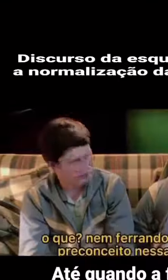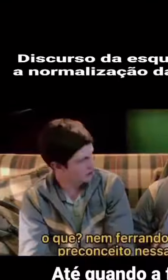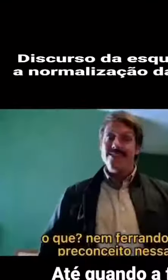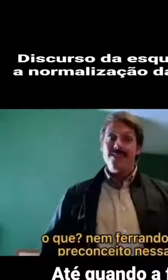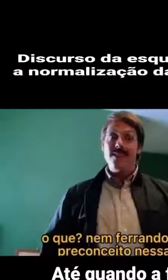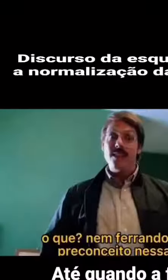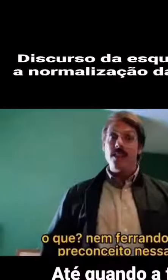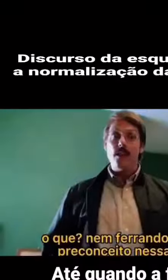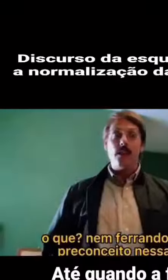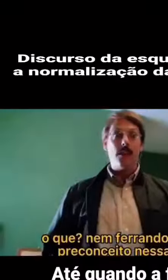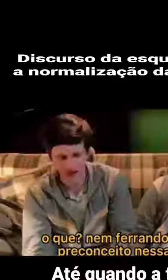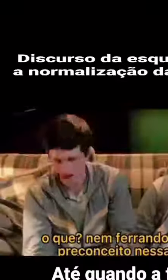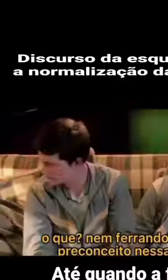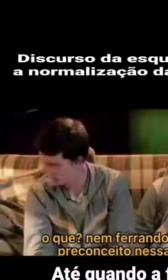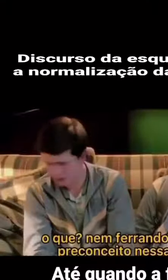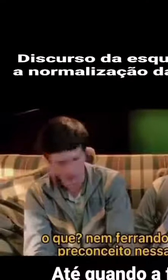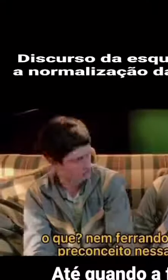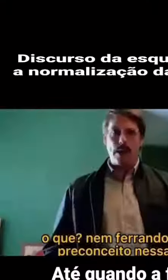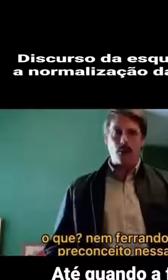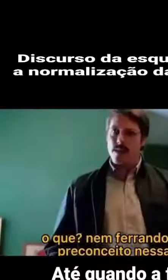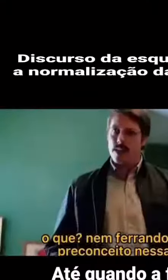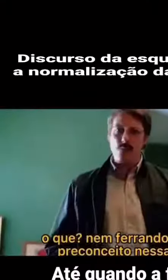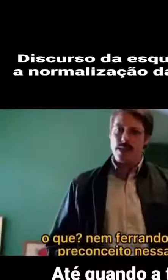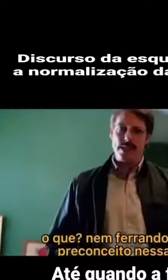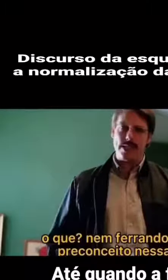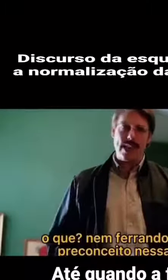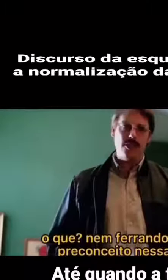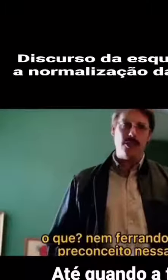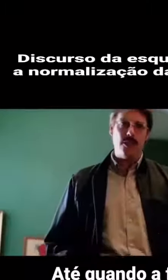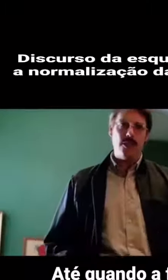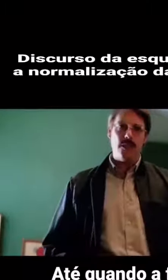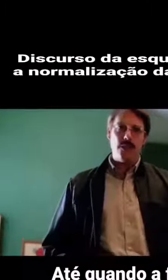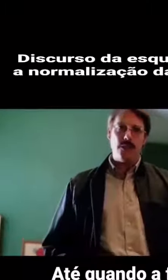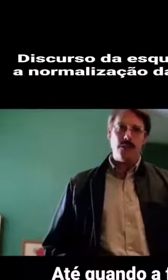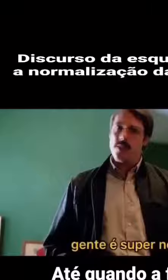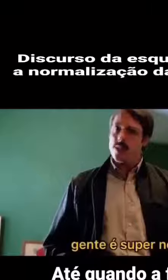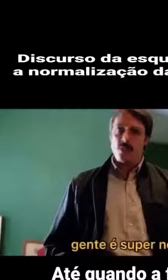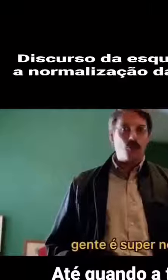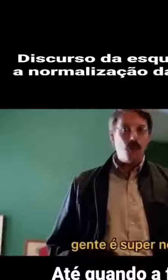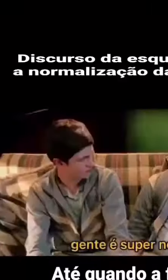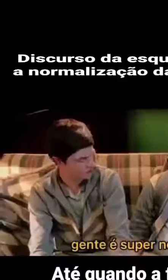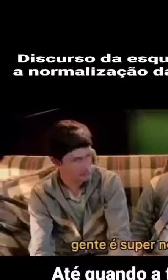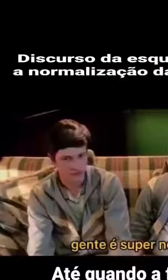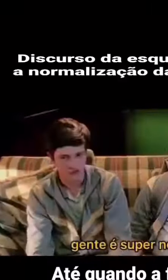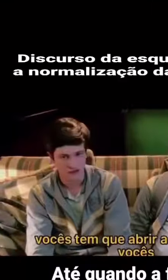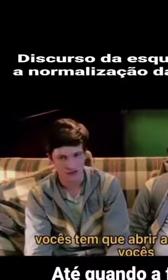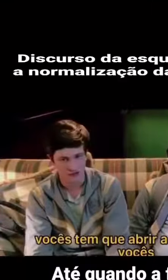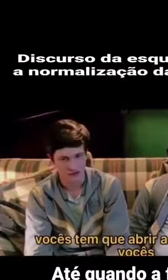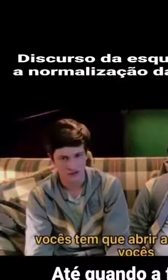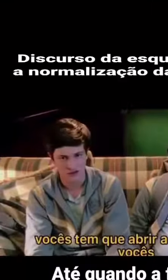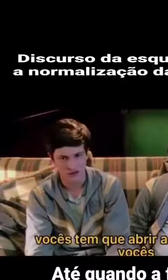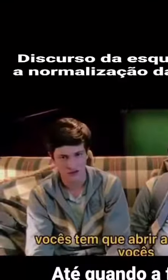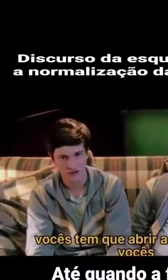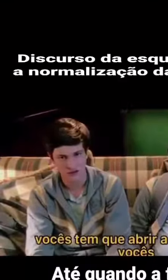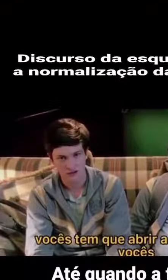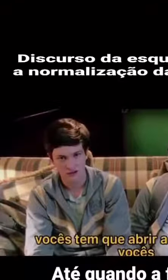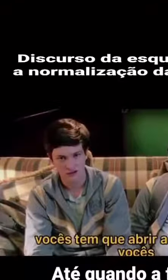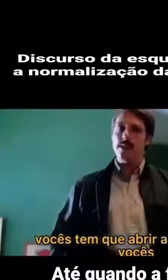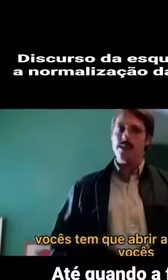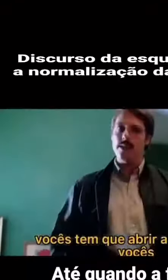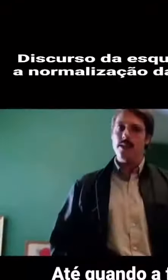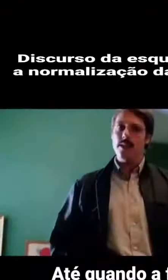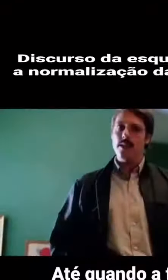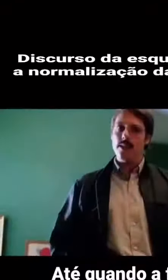O quê? Nem ferrando. Que isso, preconceito nessa idade? Gente, é super normal. Vocês têm que abrir a cabeça